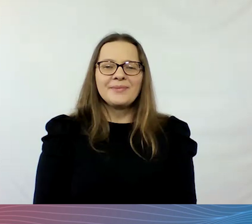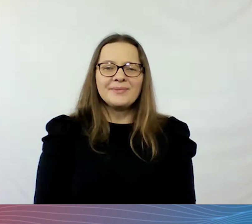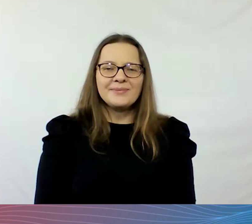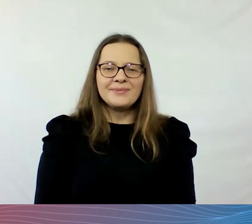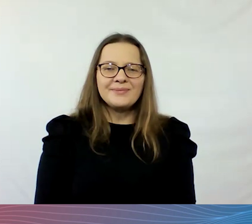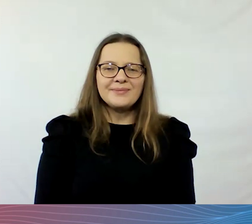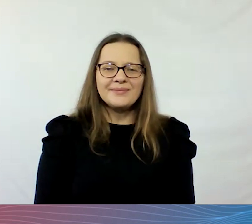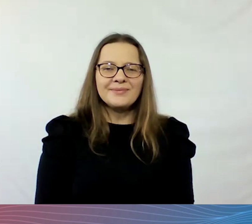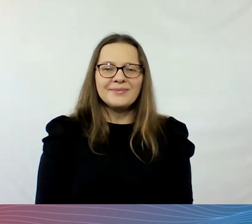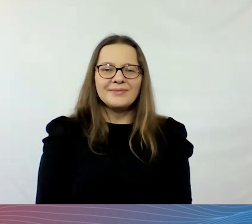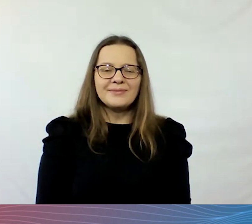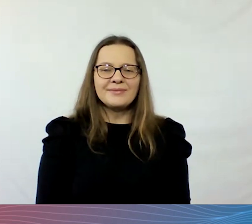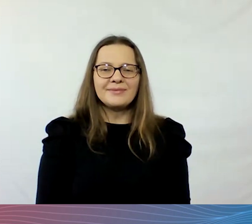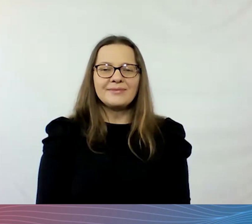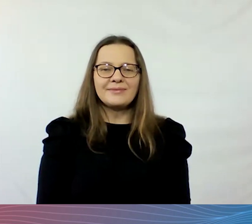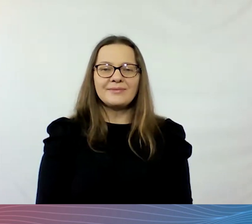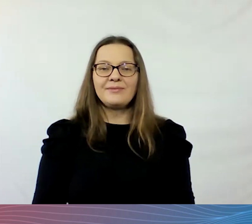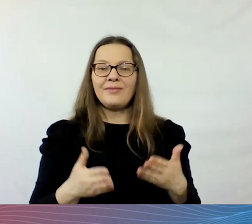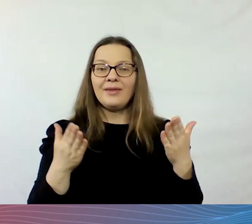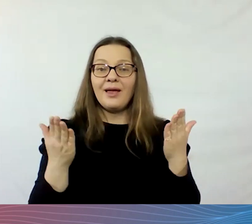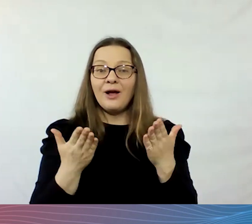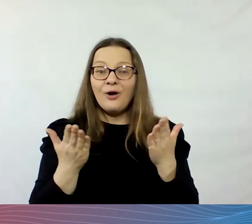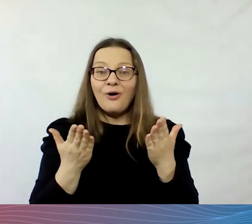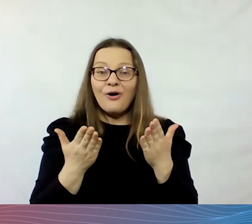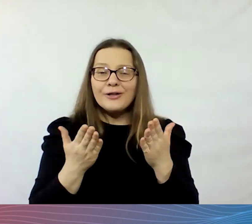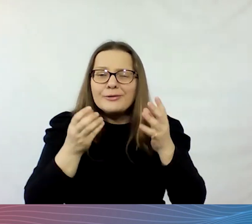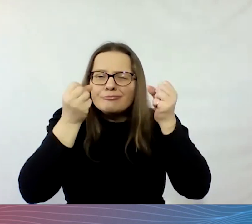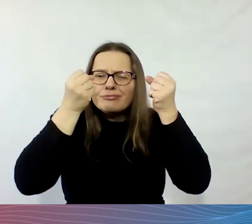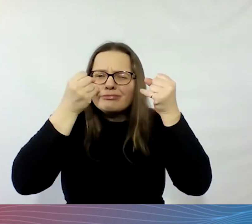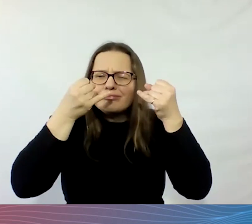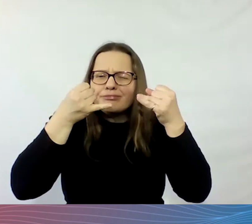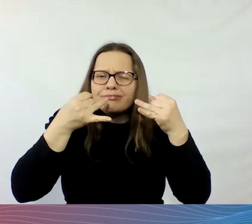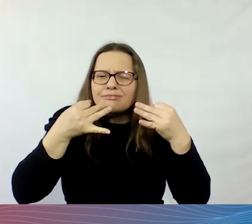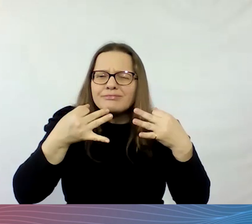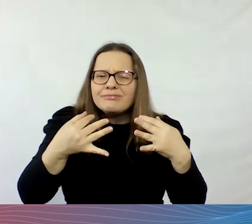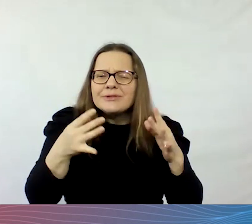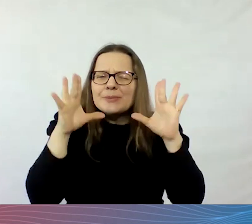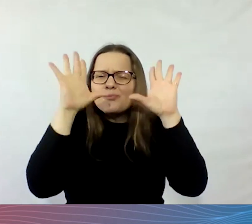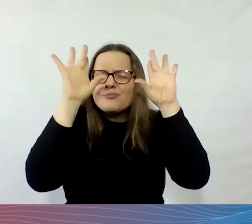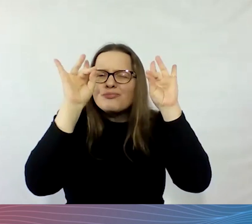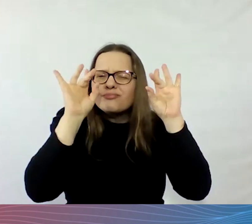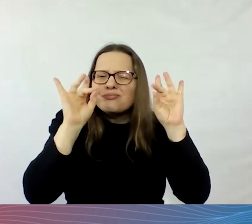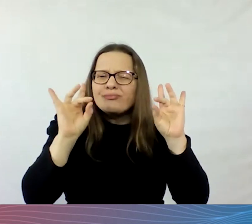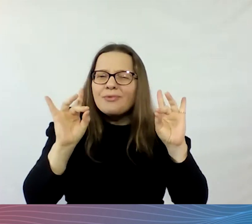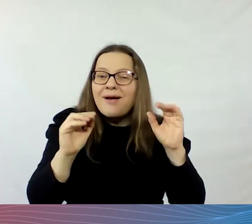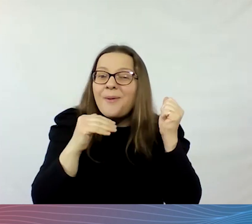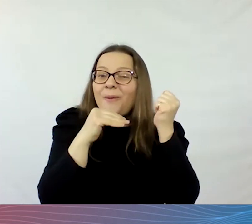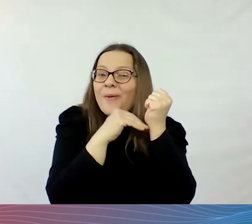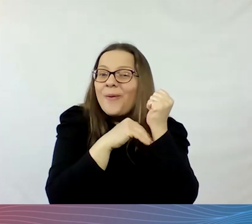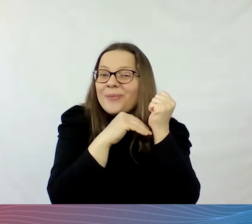Nós estamos desatando o nó, estamos desvendando um mistério, né?